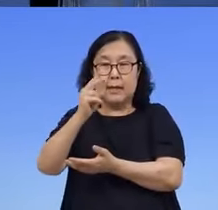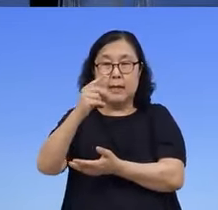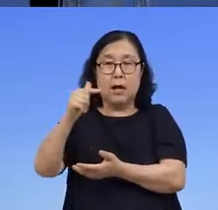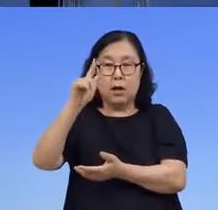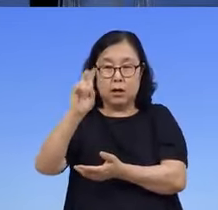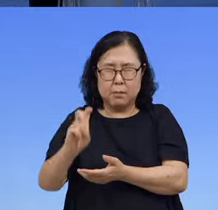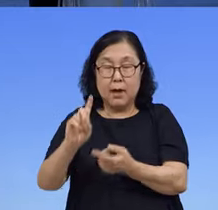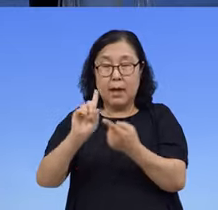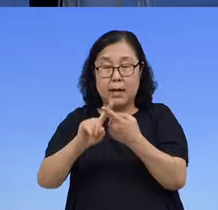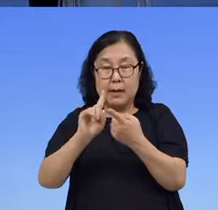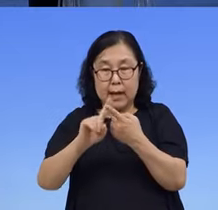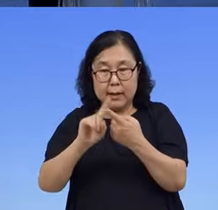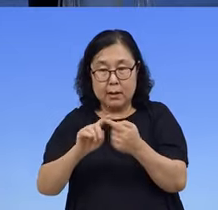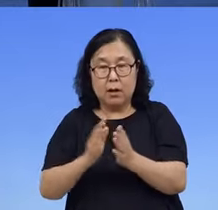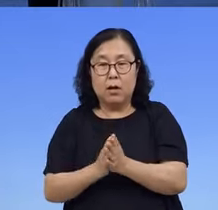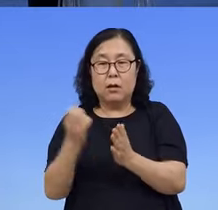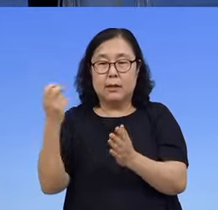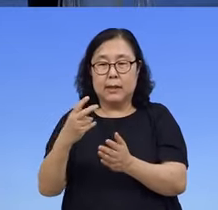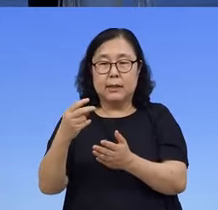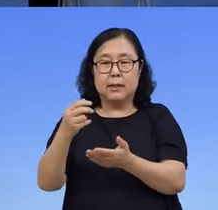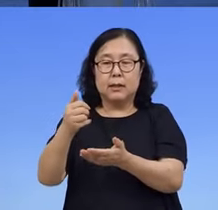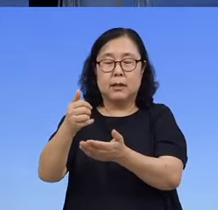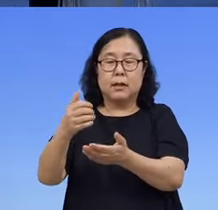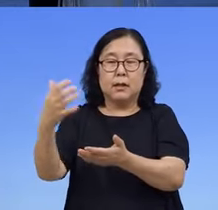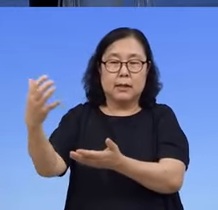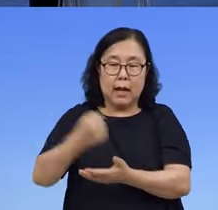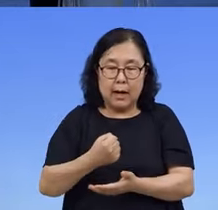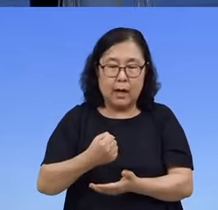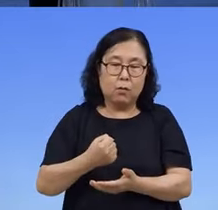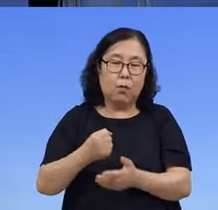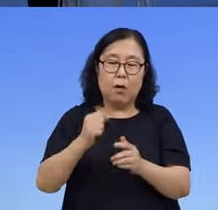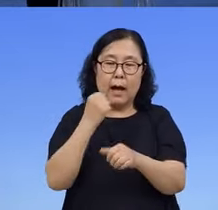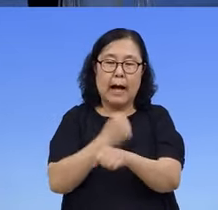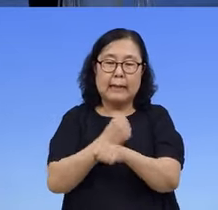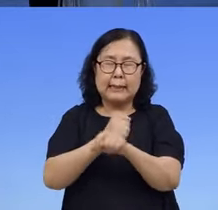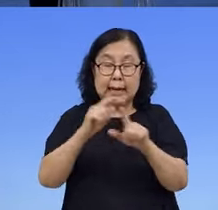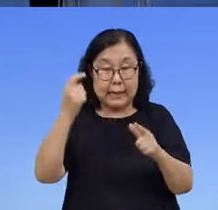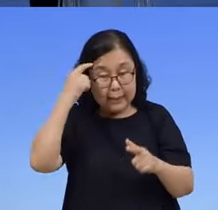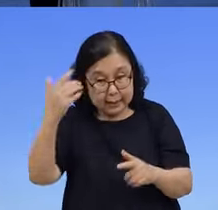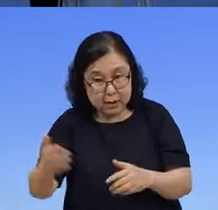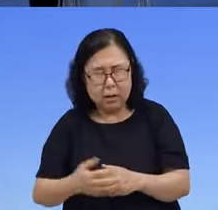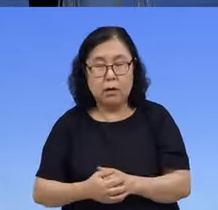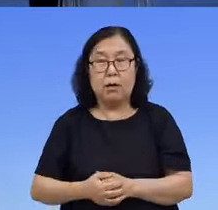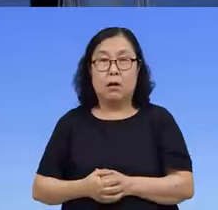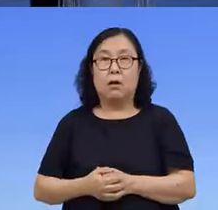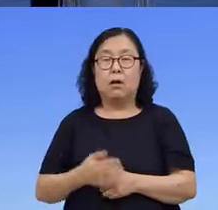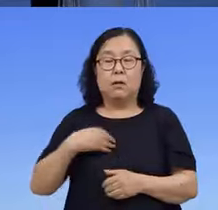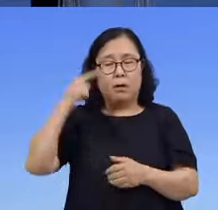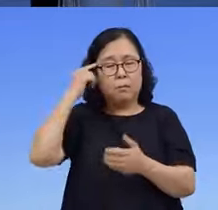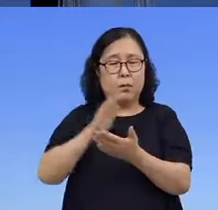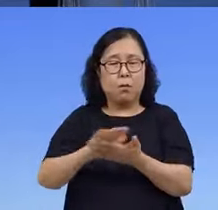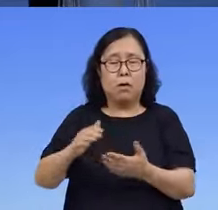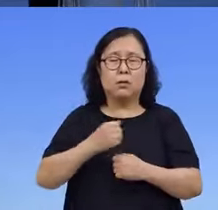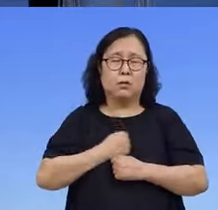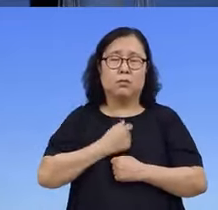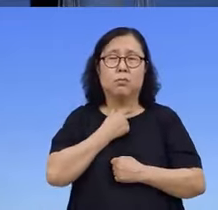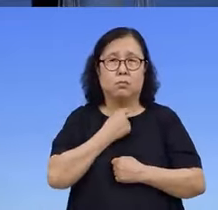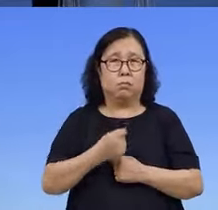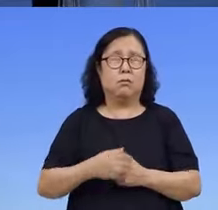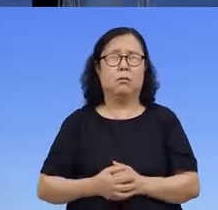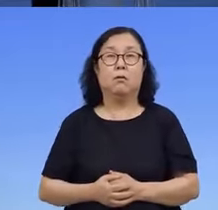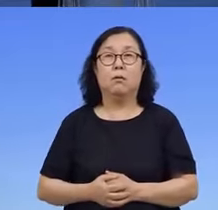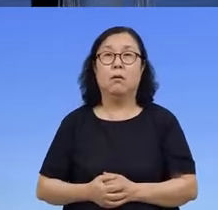않겠냐는 질문에 왜 그렇게 순순히 예스를 했어? 마음의 답이 이렇습니다. 평안을 지키고 싶어서, 화평을